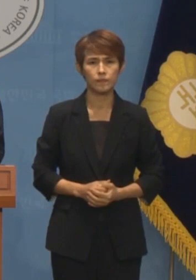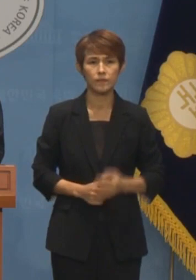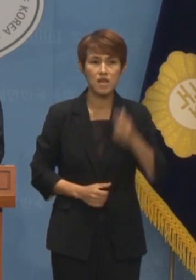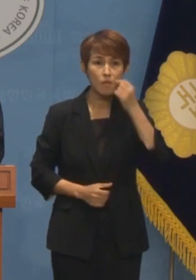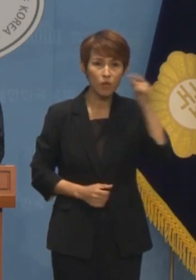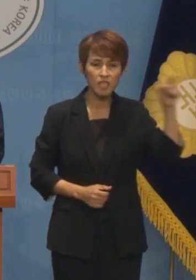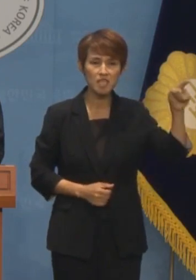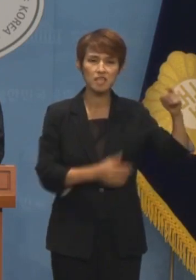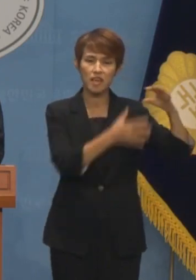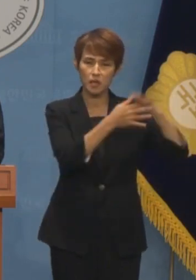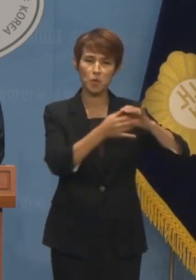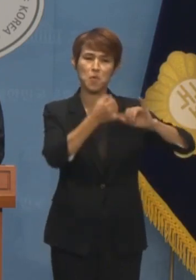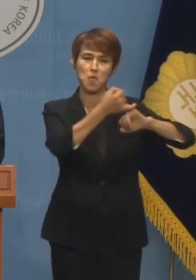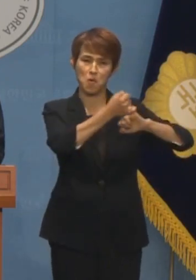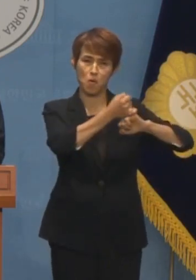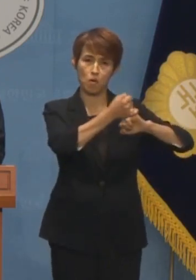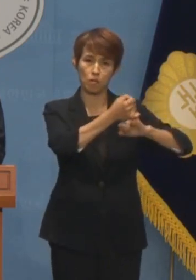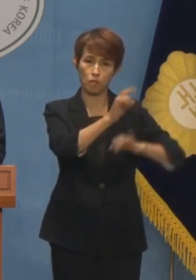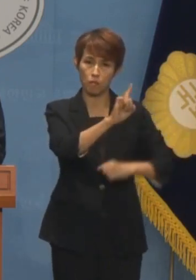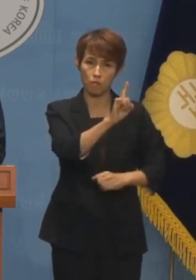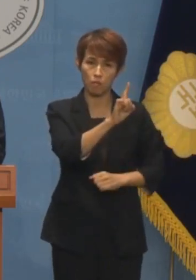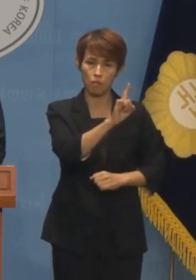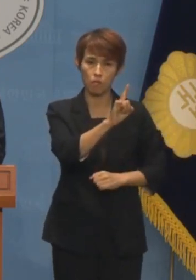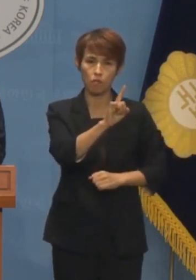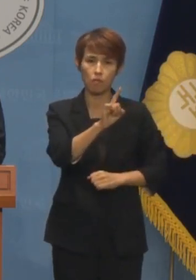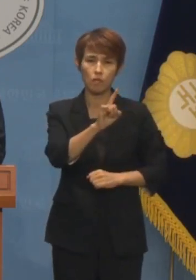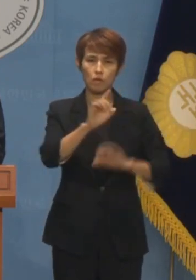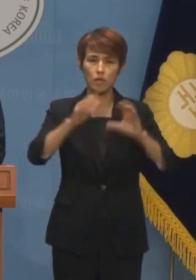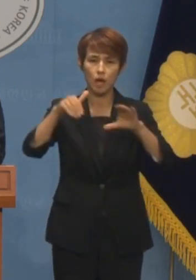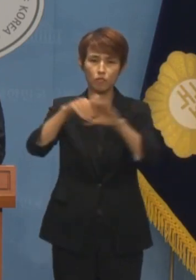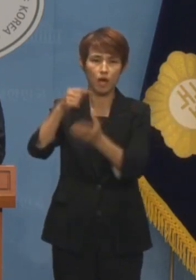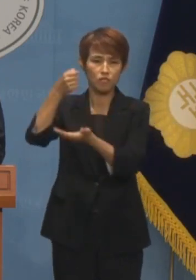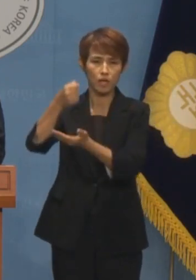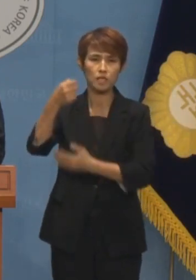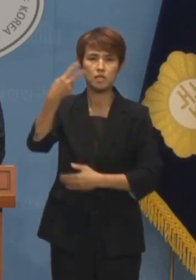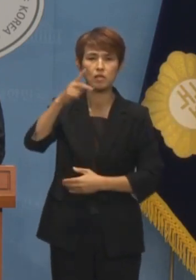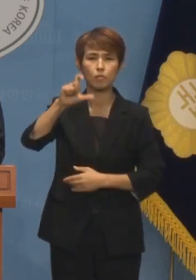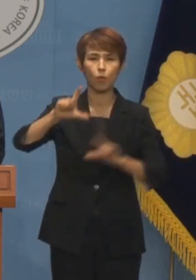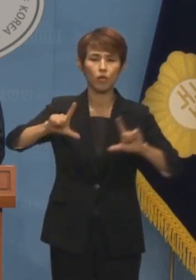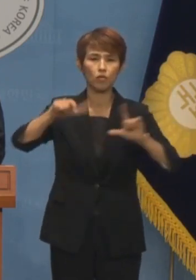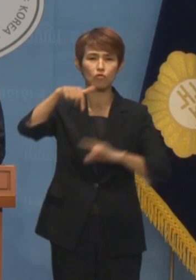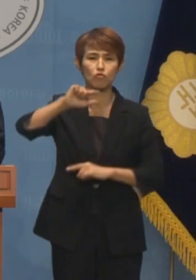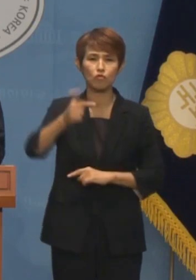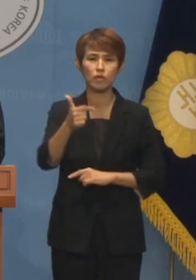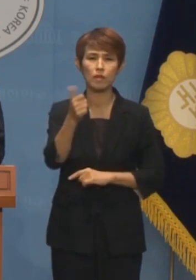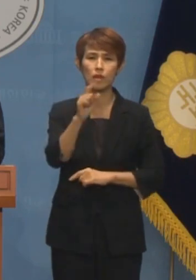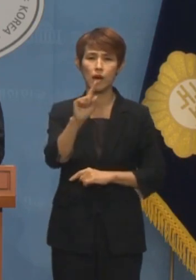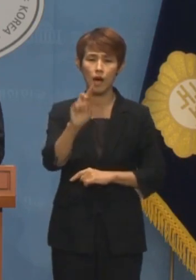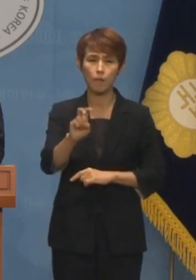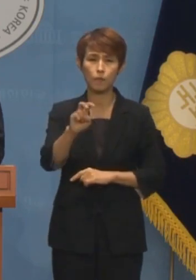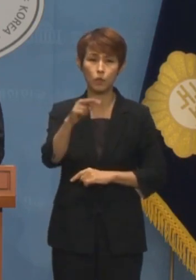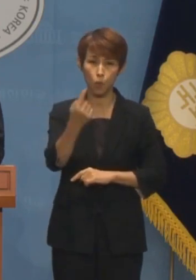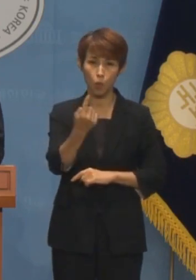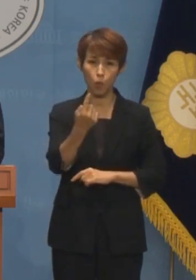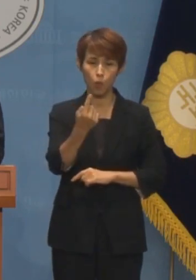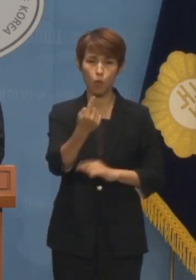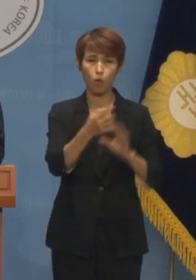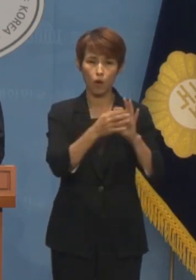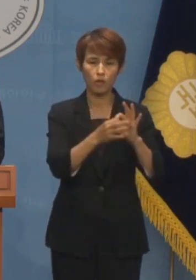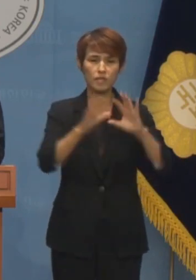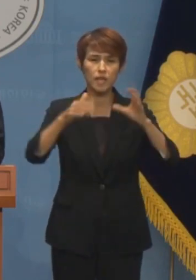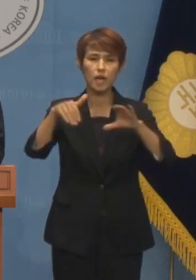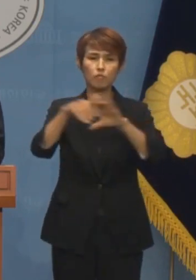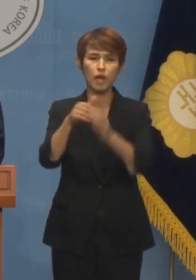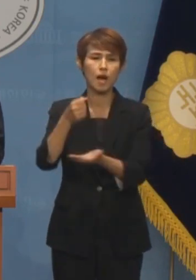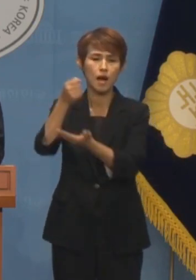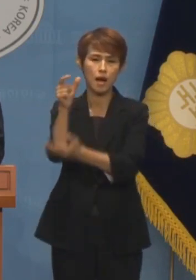일본이 이어가겠다는 약속은 어떻습니까? 유네스코가 2015년 군함도 등 메이지 근대 산업시설의 세계유산